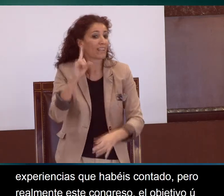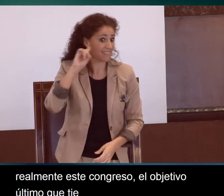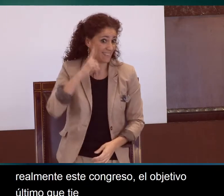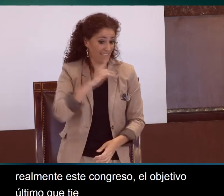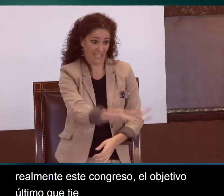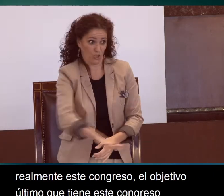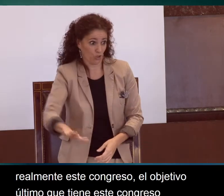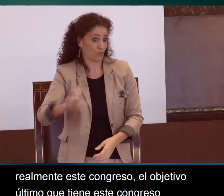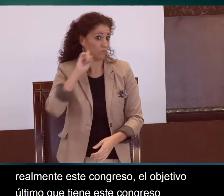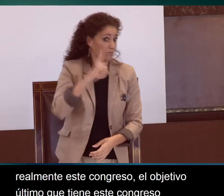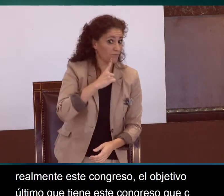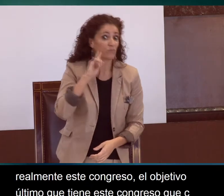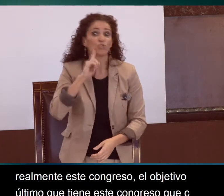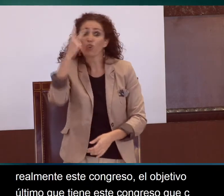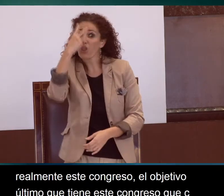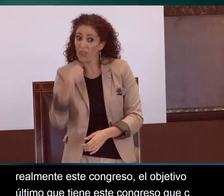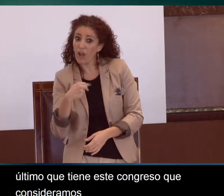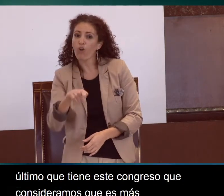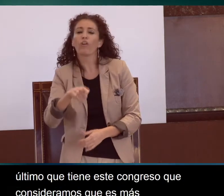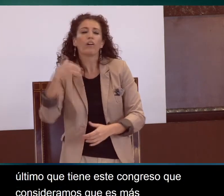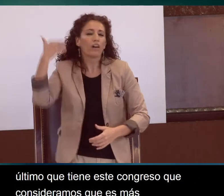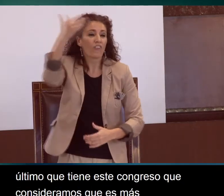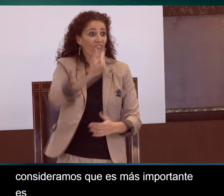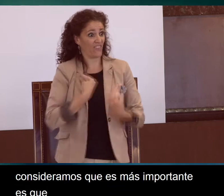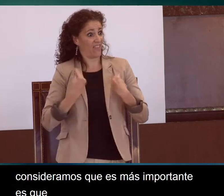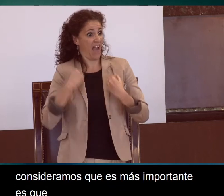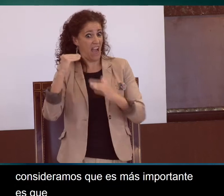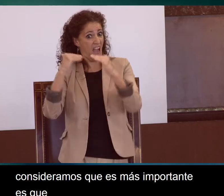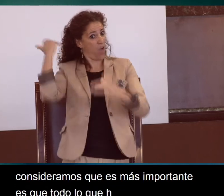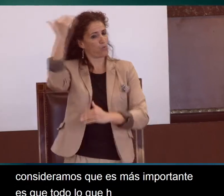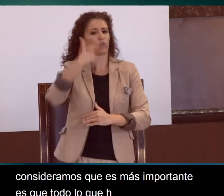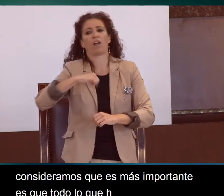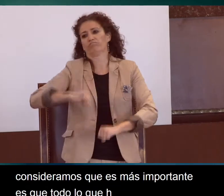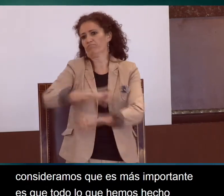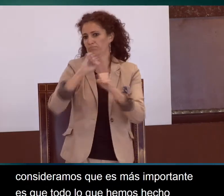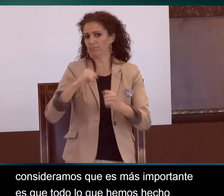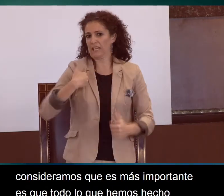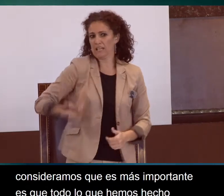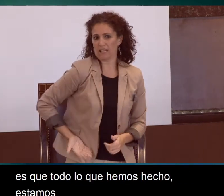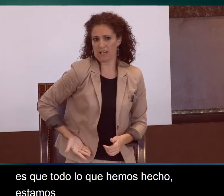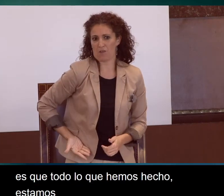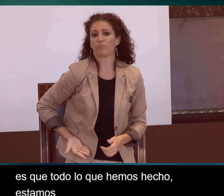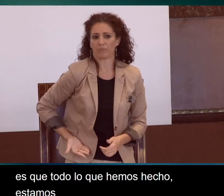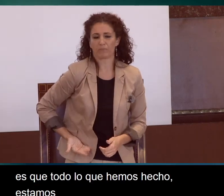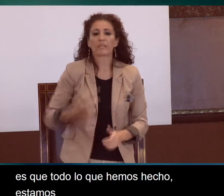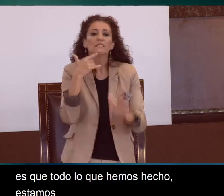estamos haciendo y lo que haremos es de cara a estos niños sordos y sordociegos cuando se conviertan en personas